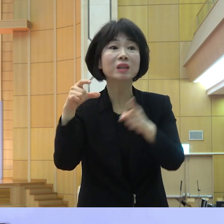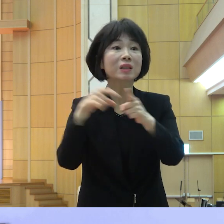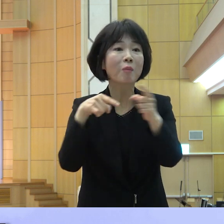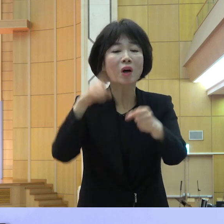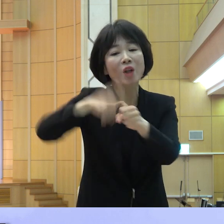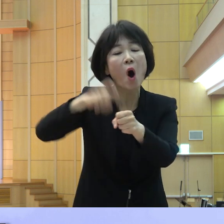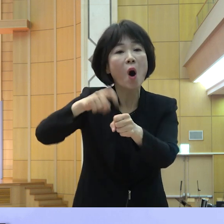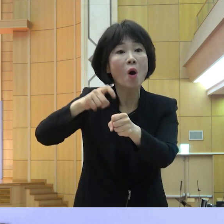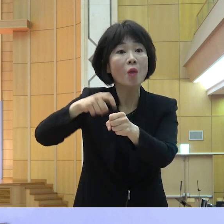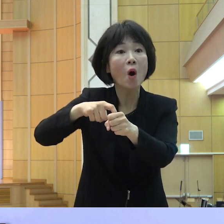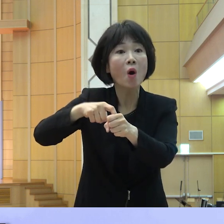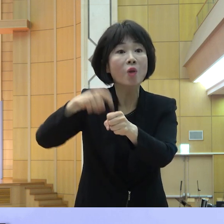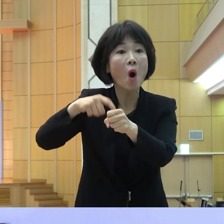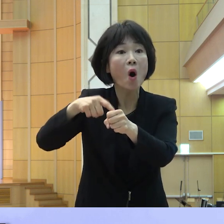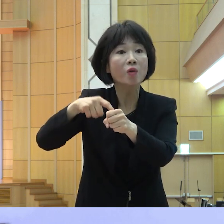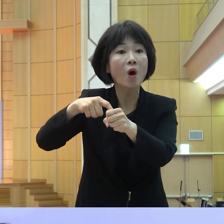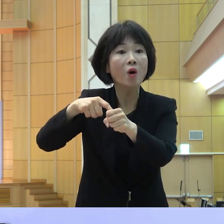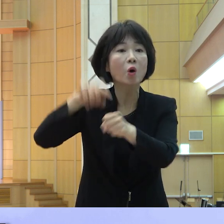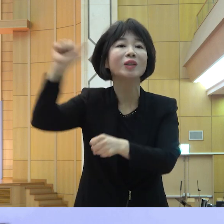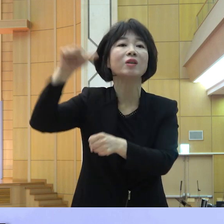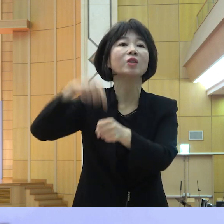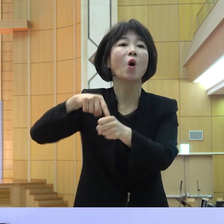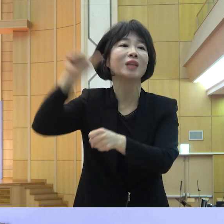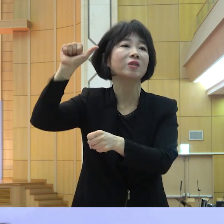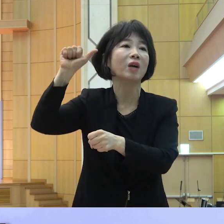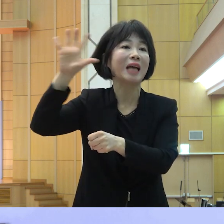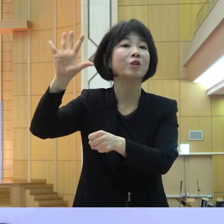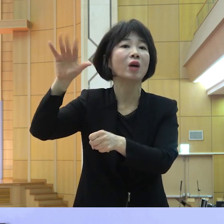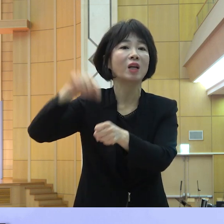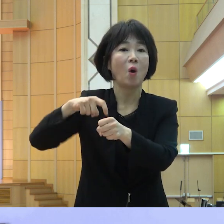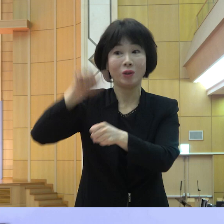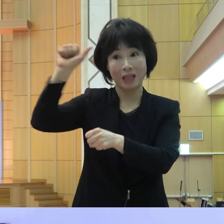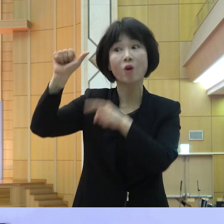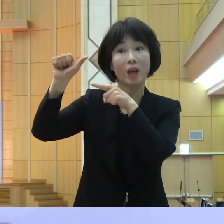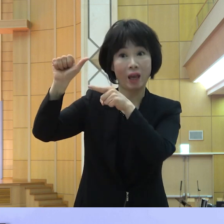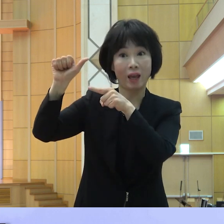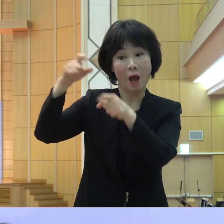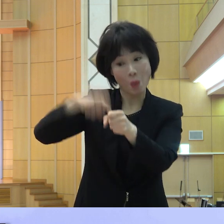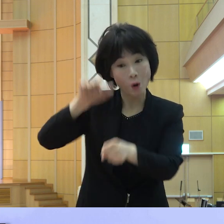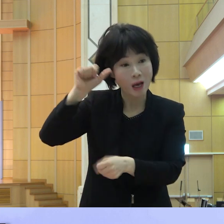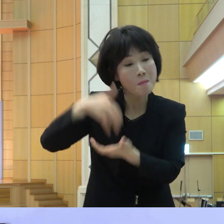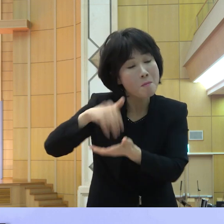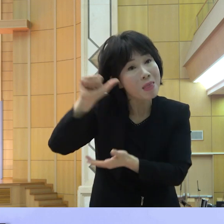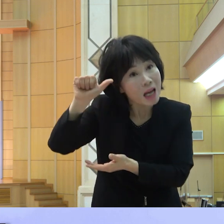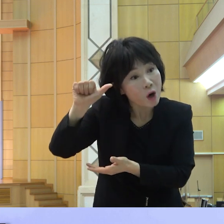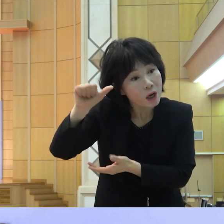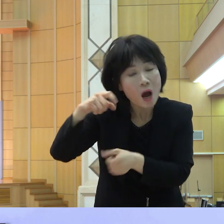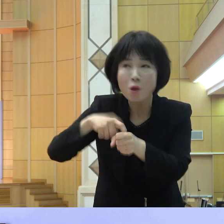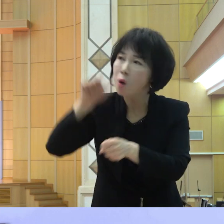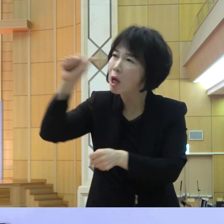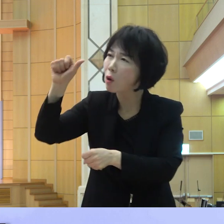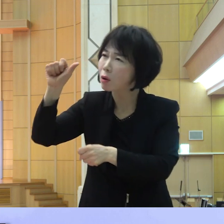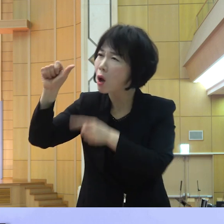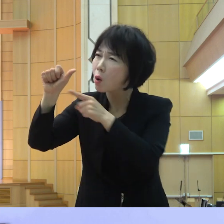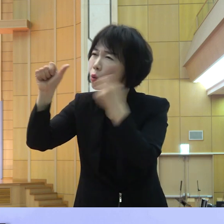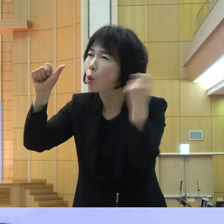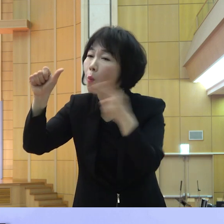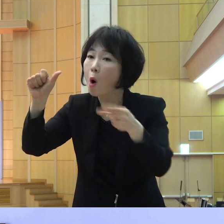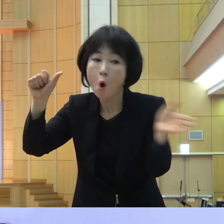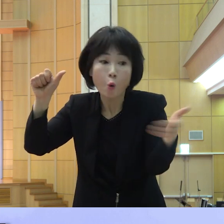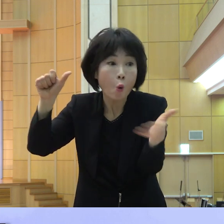떡 5개. 그래서 본문 말씀에 보면 떡